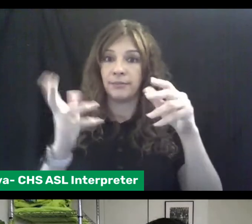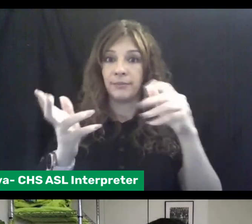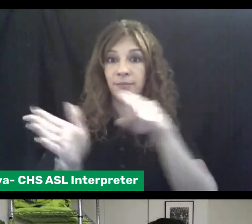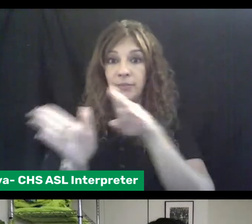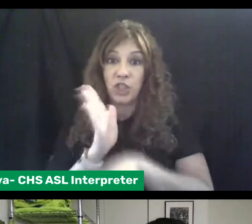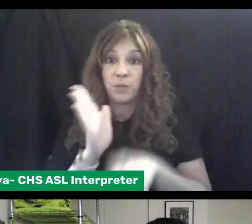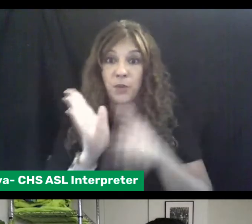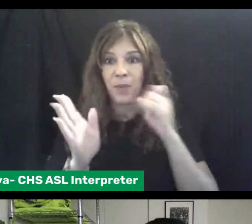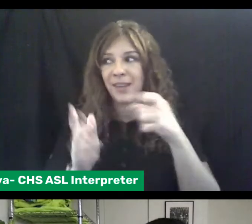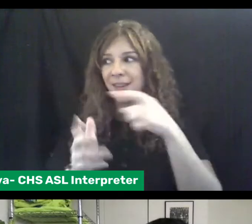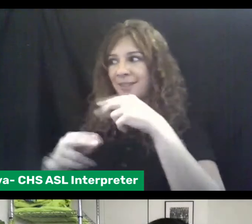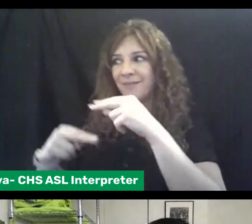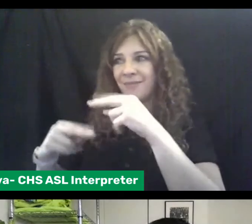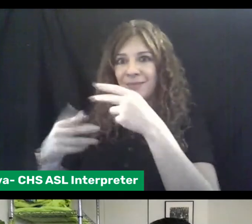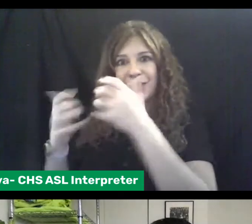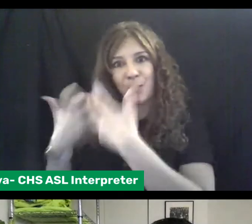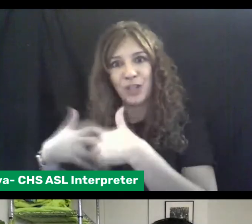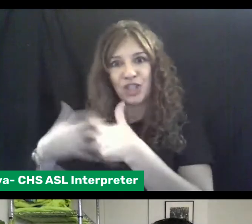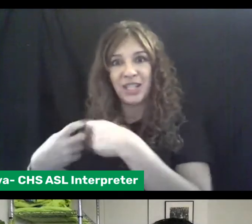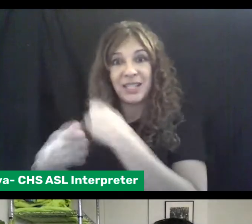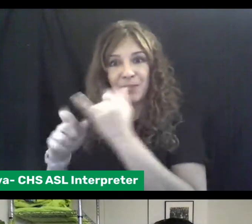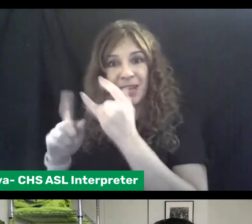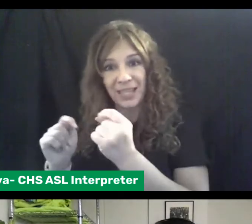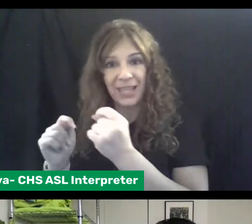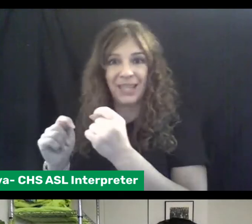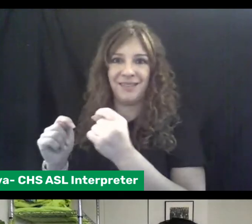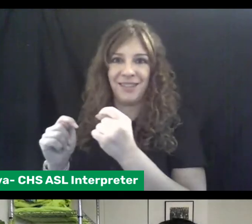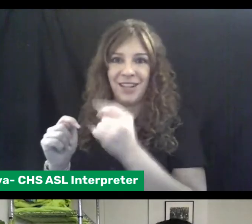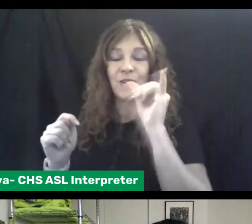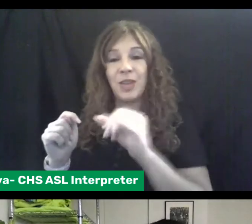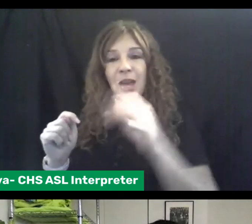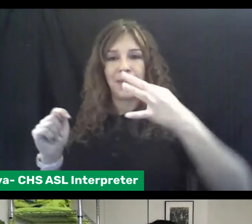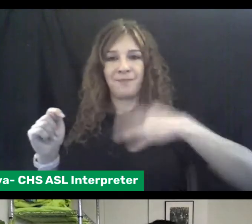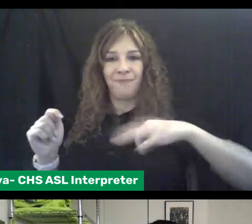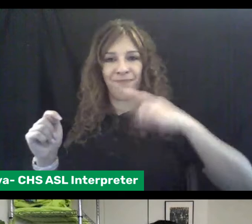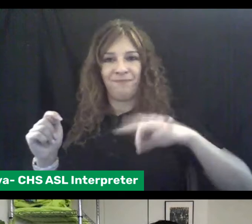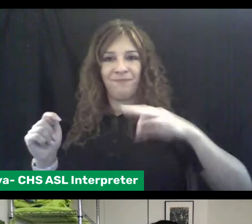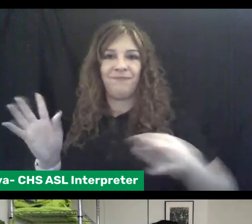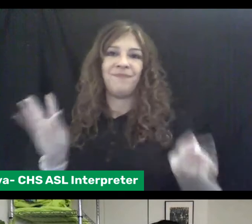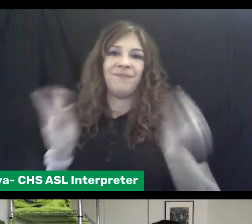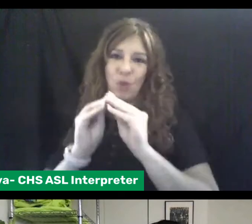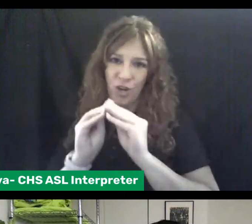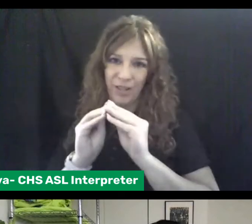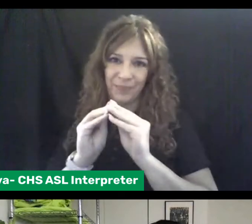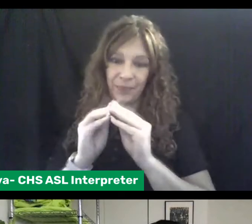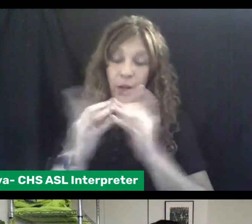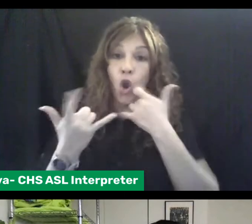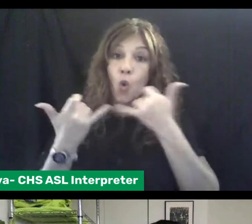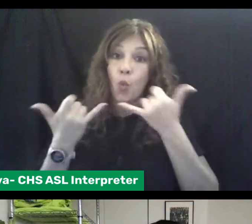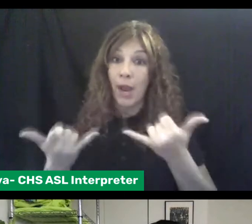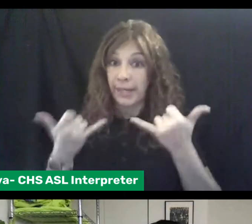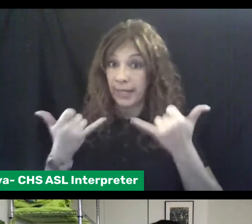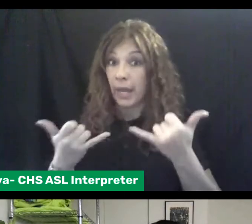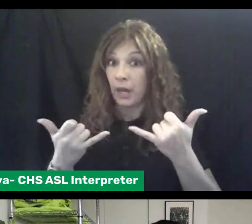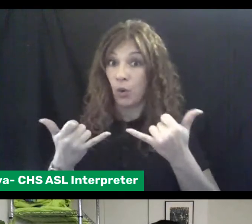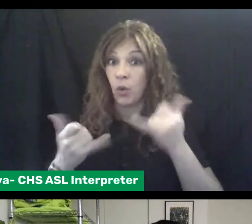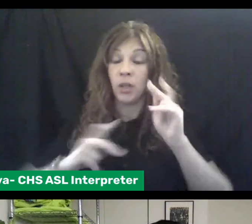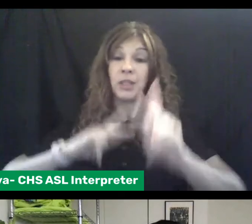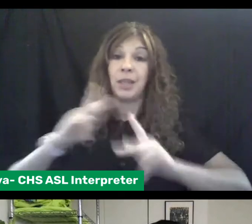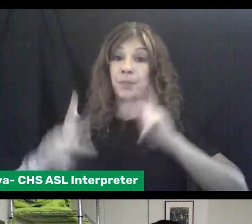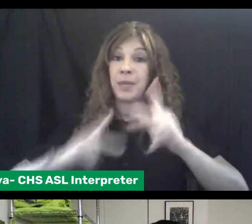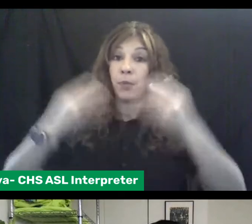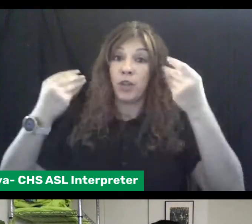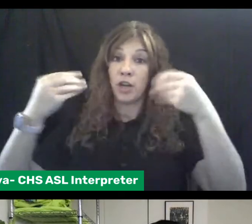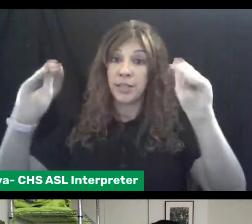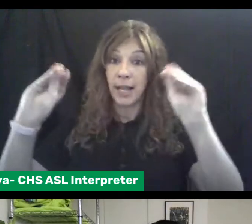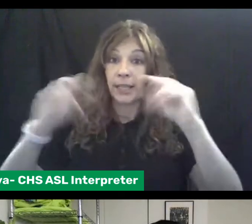va a dar una ganancia extra. Actualmente, las personas que venden